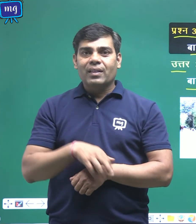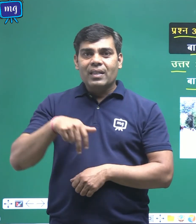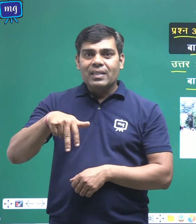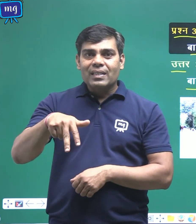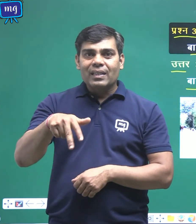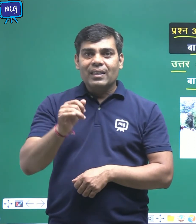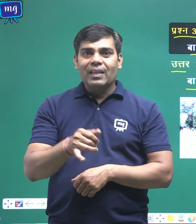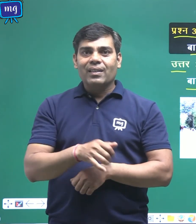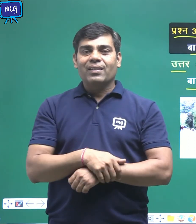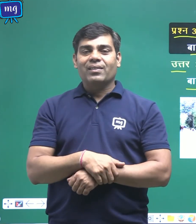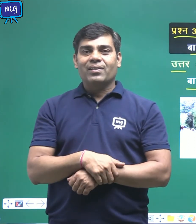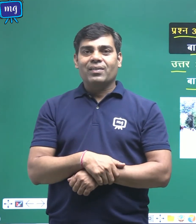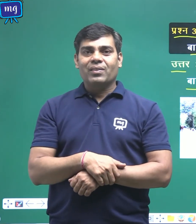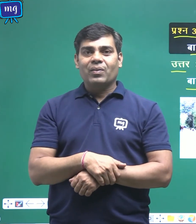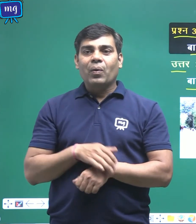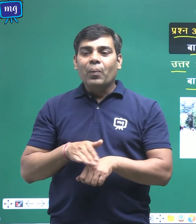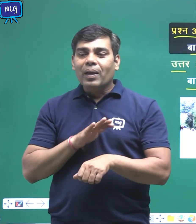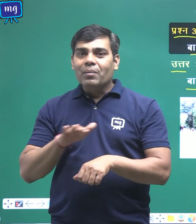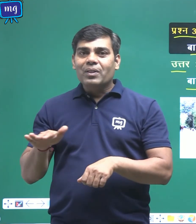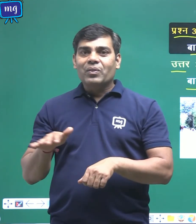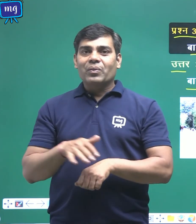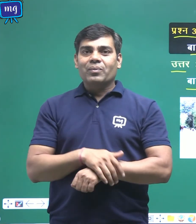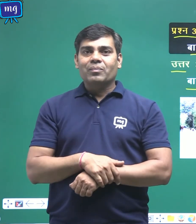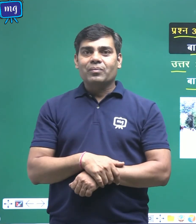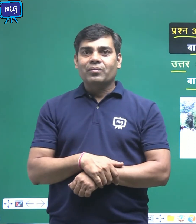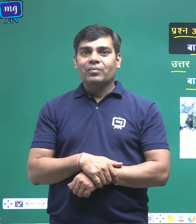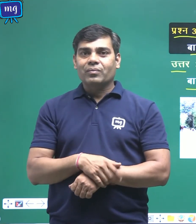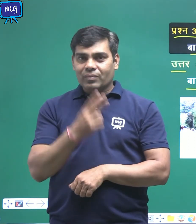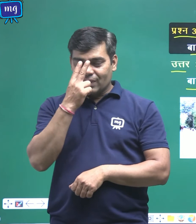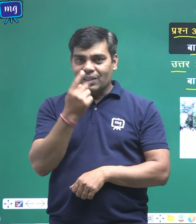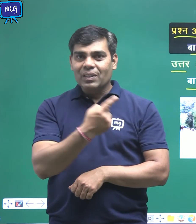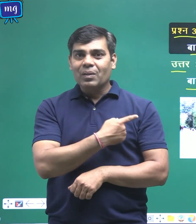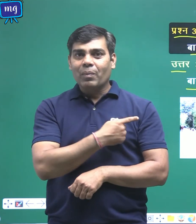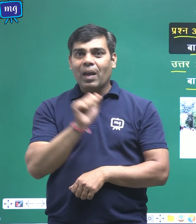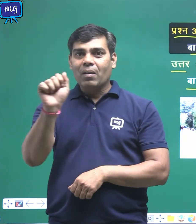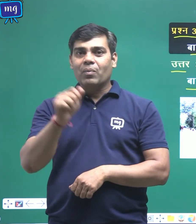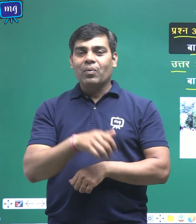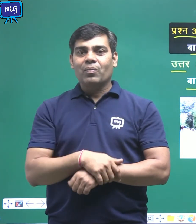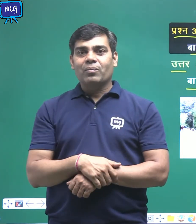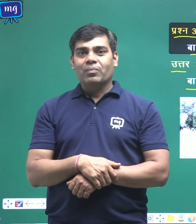चलती है। प्यारे बच्चों, इस चित्र में आपको